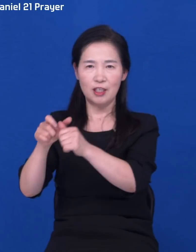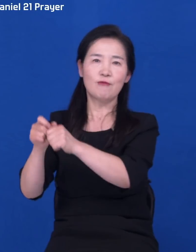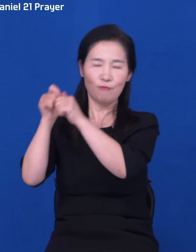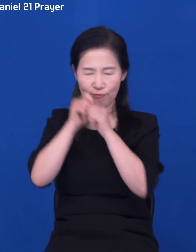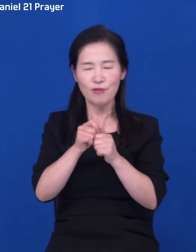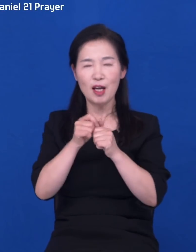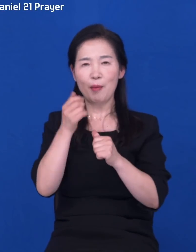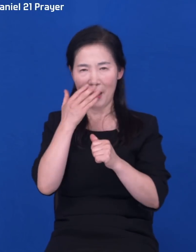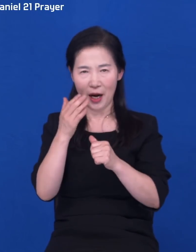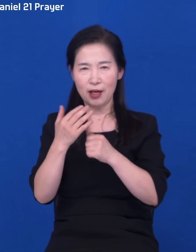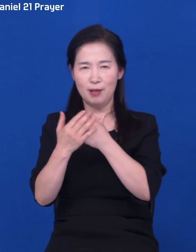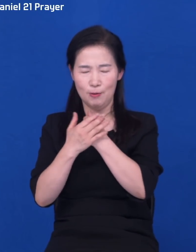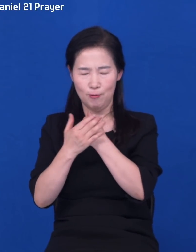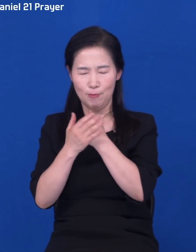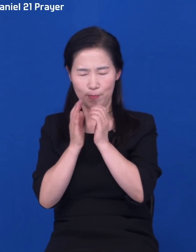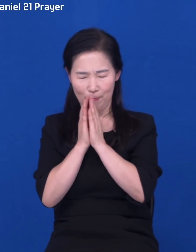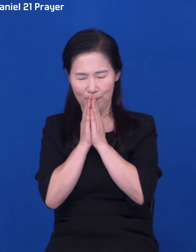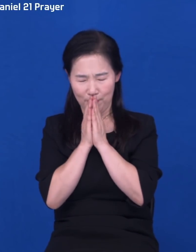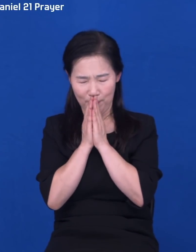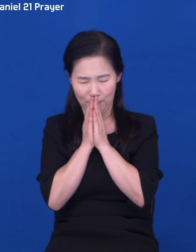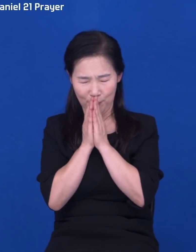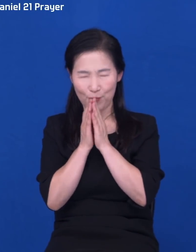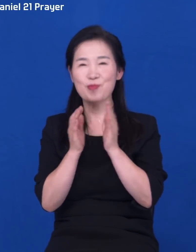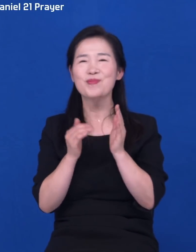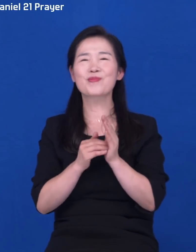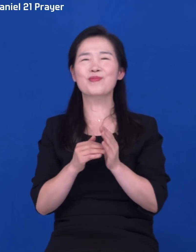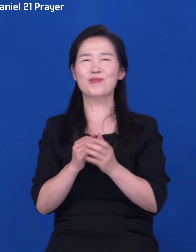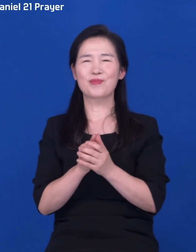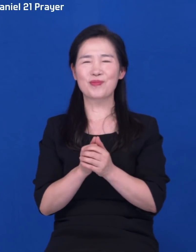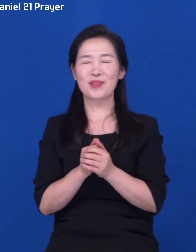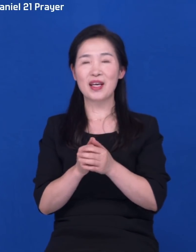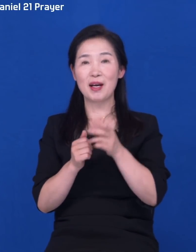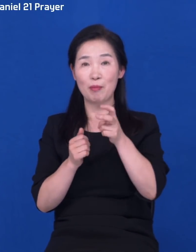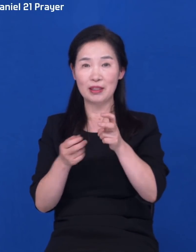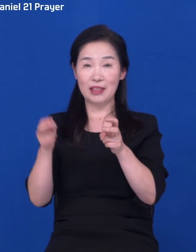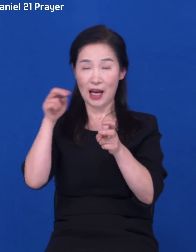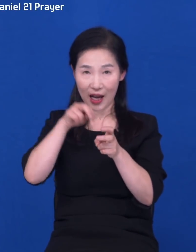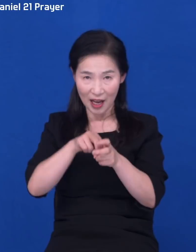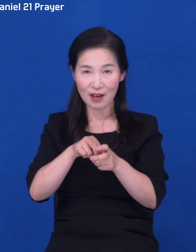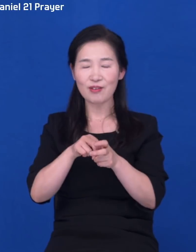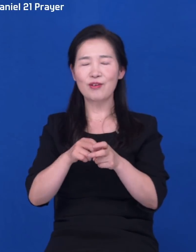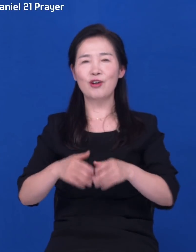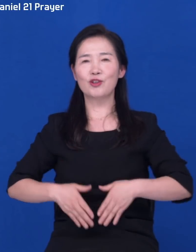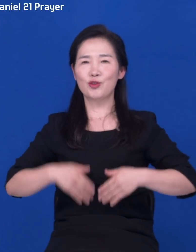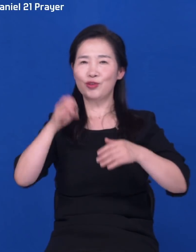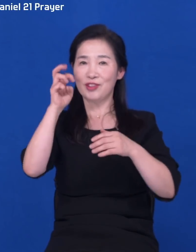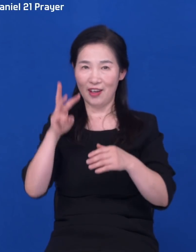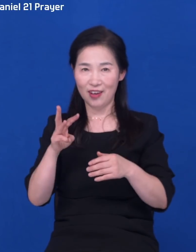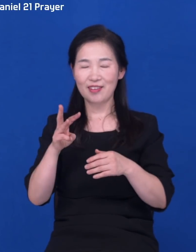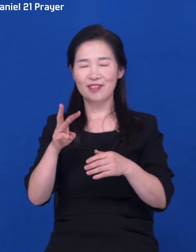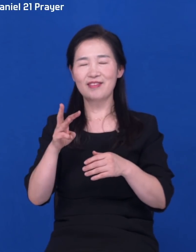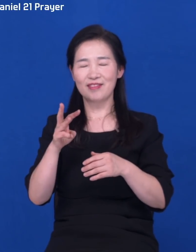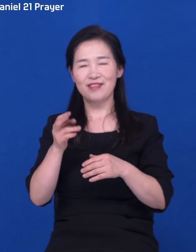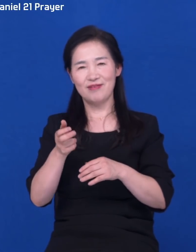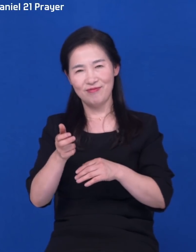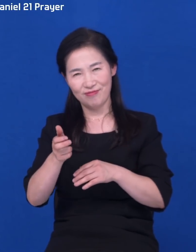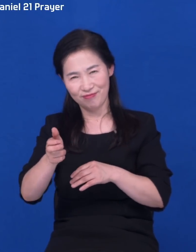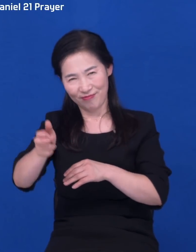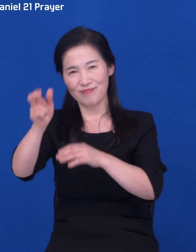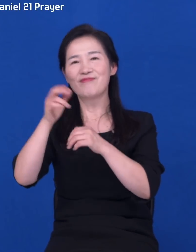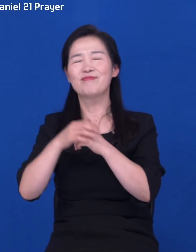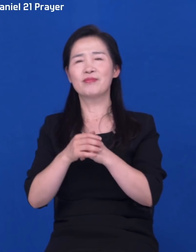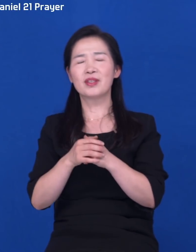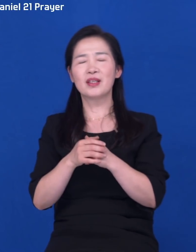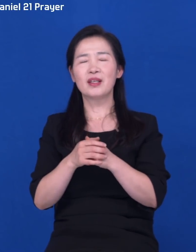도와주세요. 그렇게 기도를 하고 제가 이제 버스를 딱 타고 춘천을 다시 내려갔어요. 버스